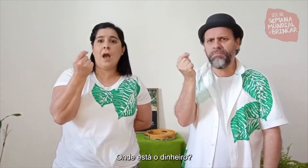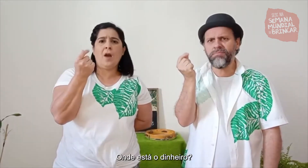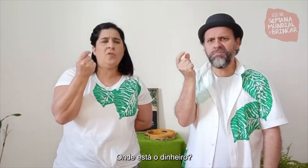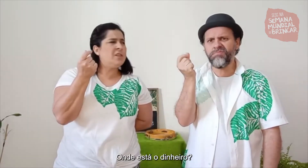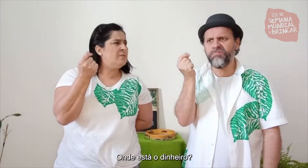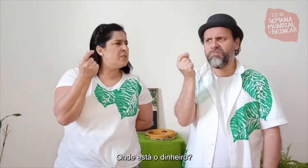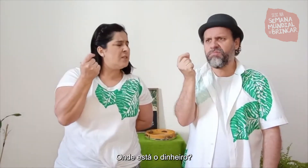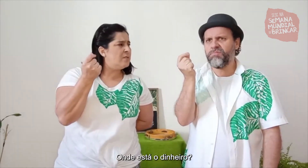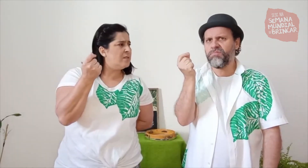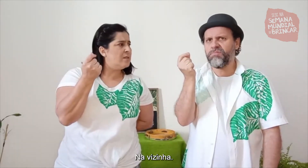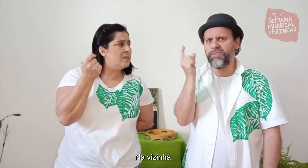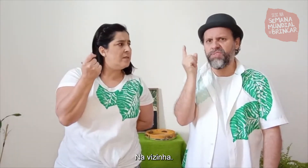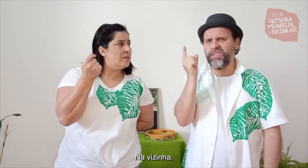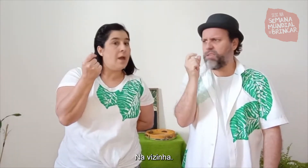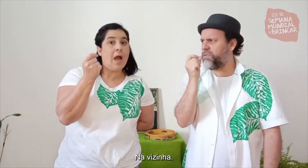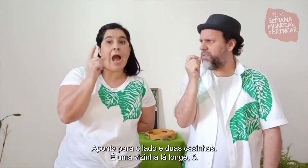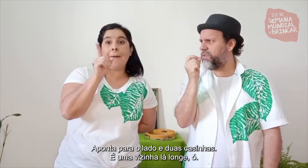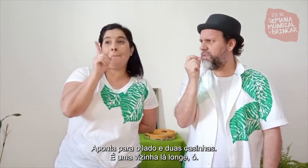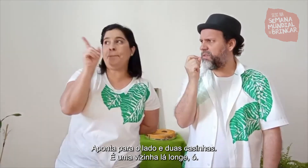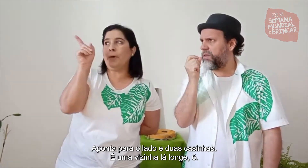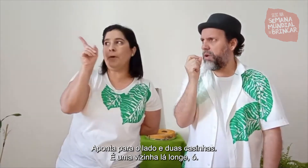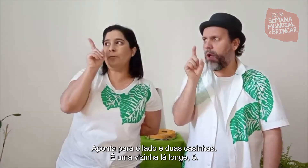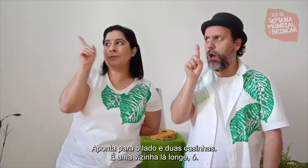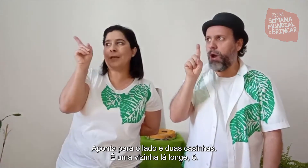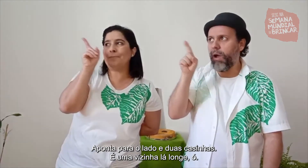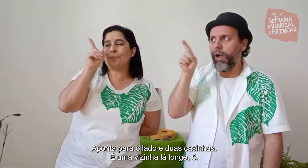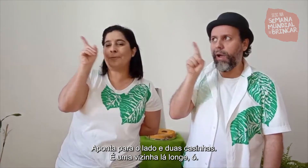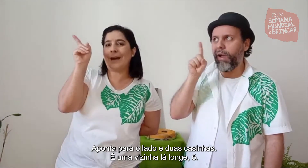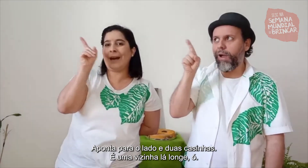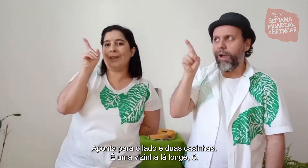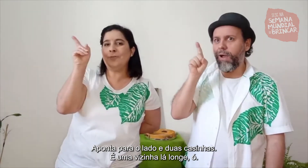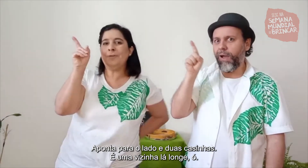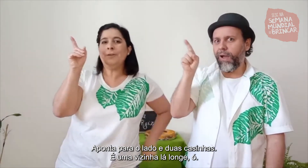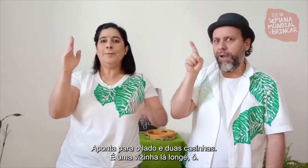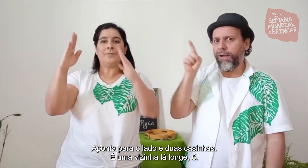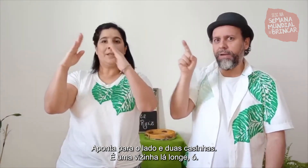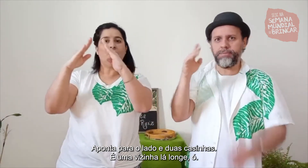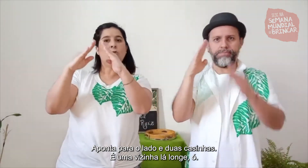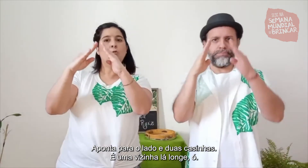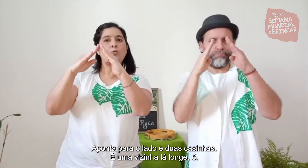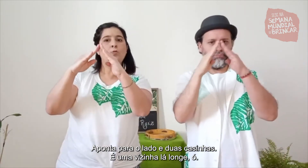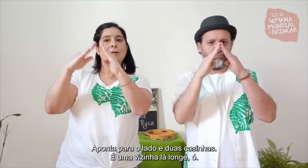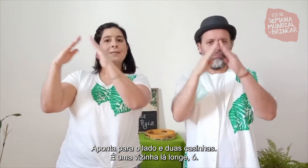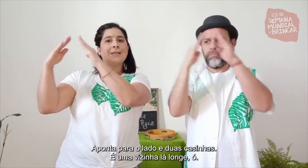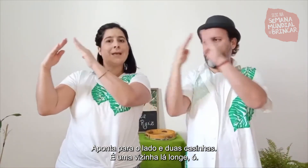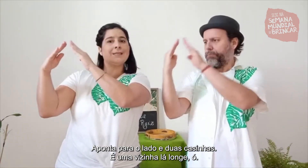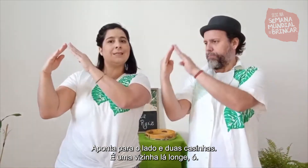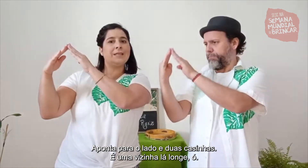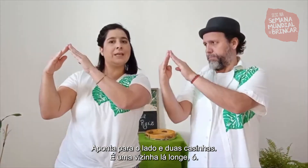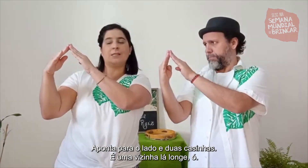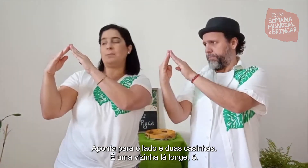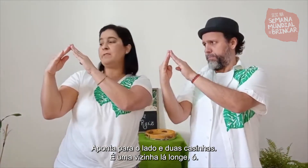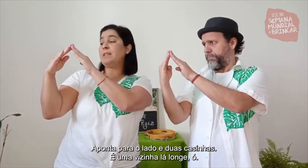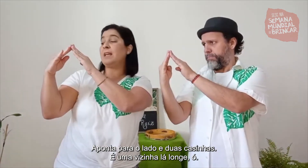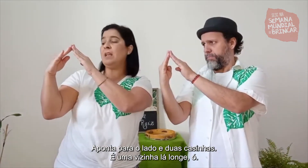Onde está o dinheiro? Na vizinha. Aponta para o lado e duas casinhas. É uma vizinha lá longe,